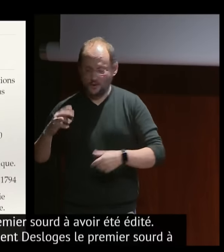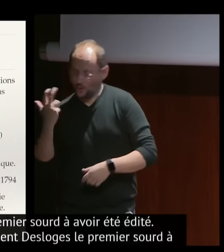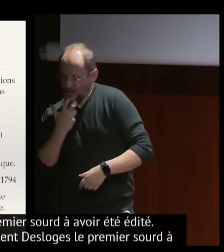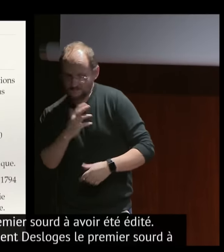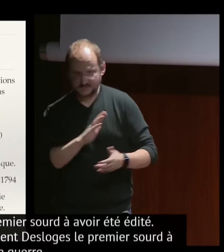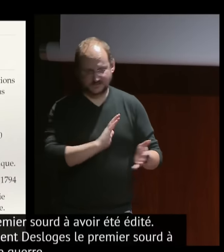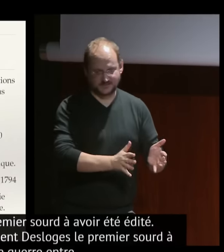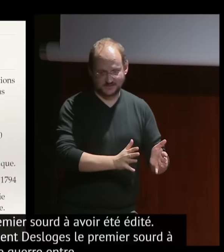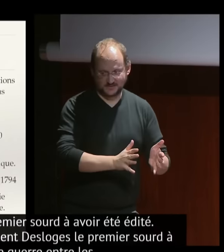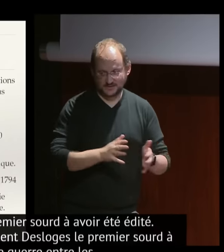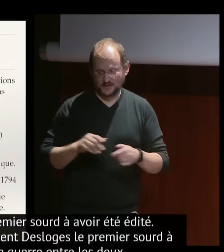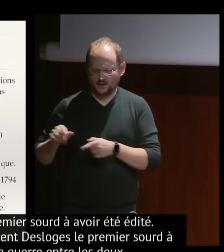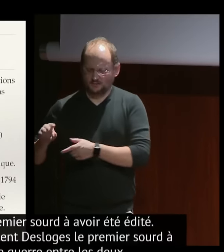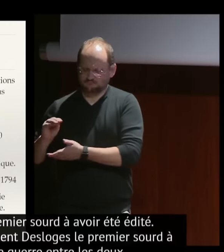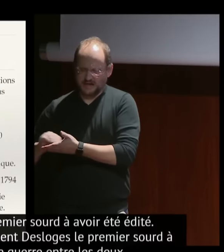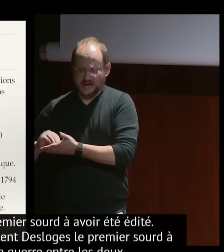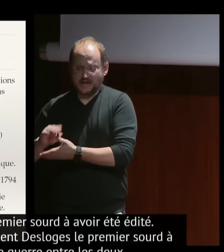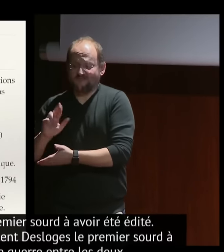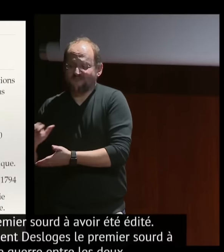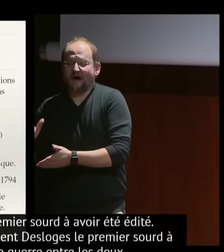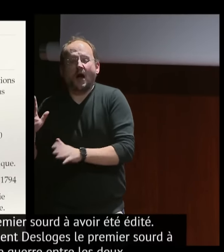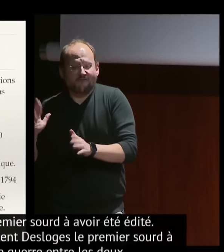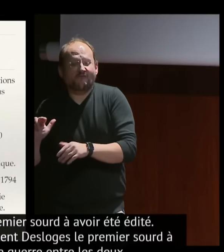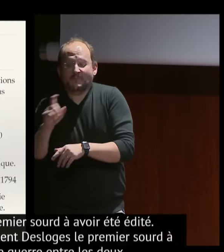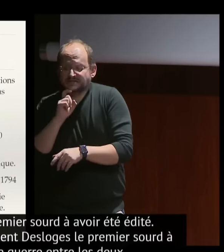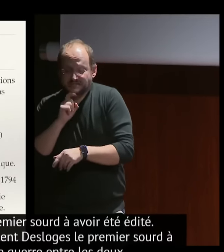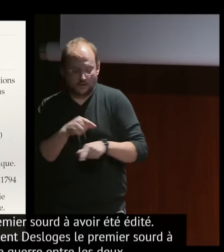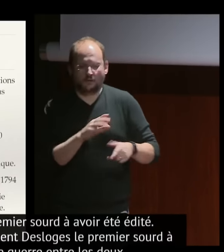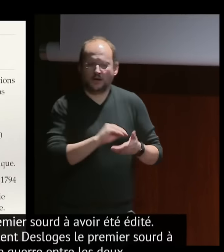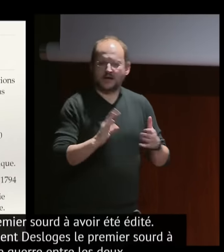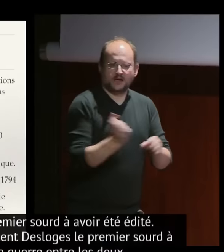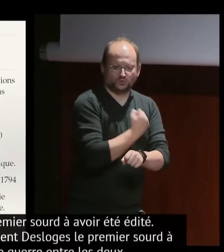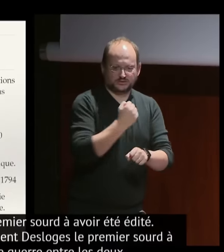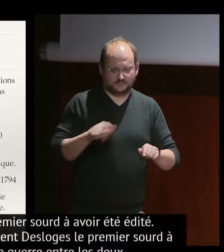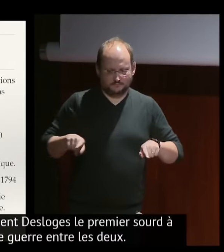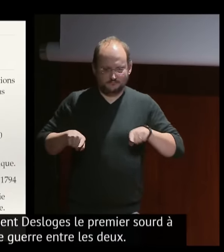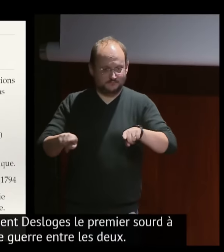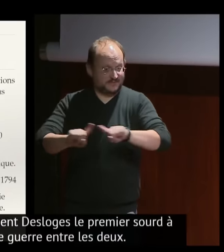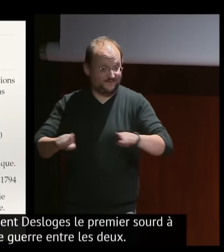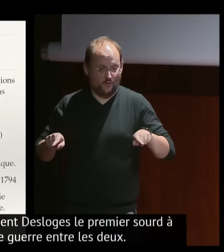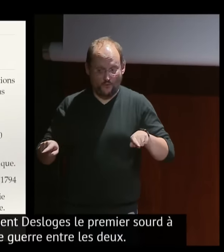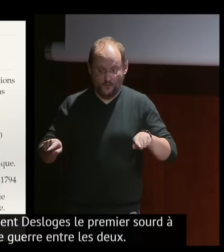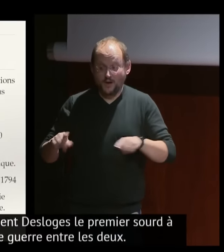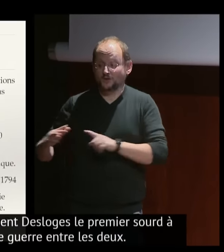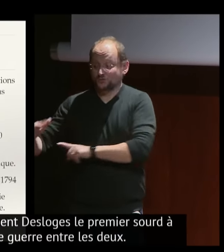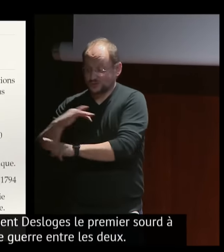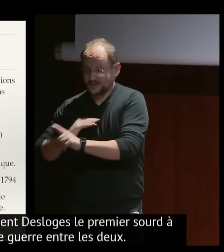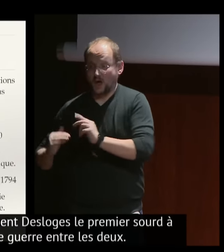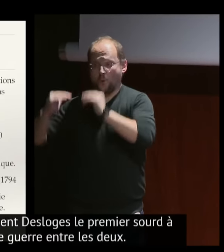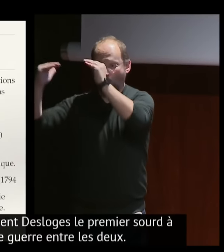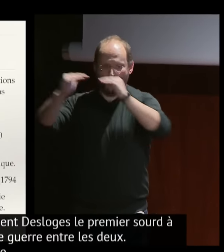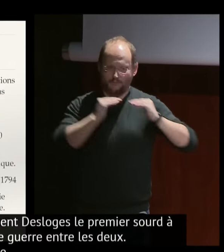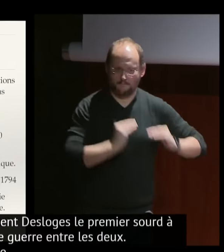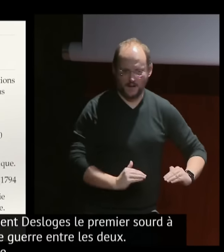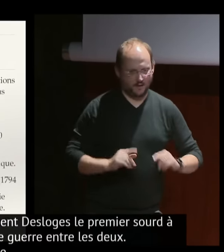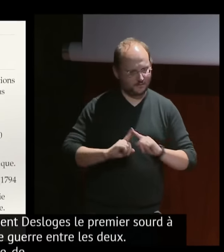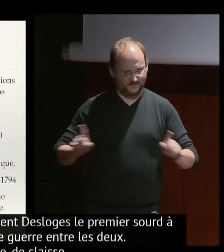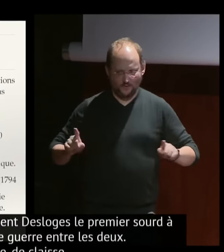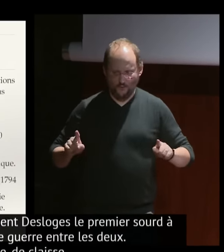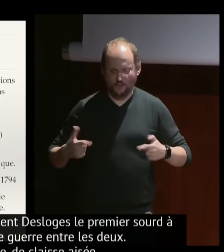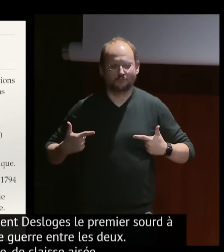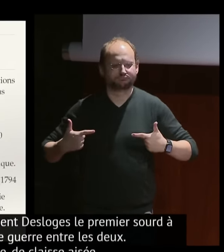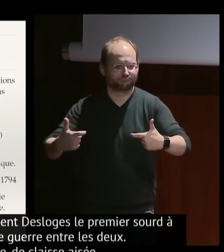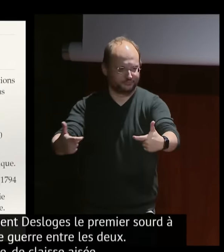oraliste, plutôt une classe aisée, des loges classe moins aisée, plutôt langue des signes. Donc ça a été un petit